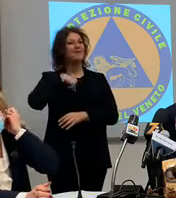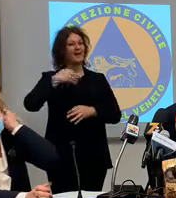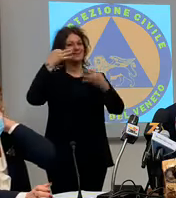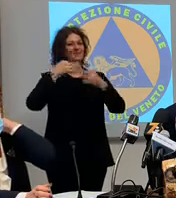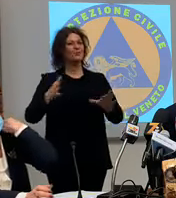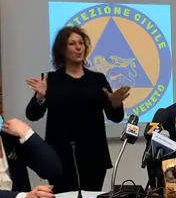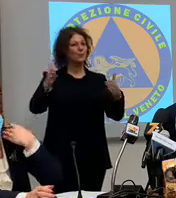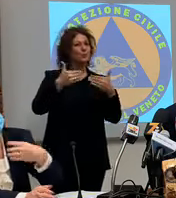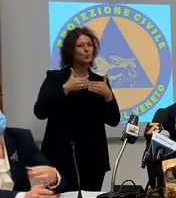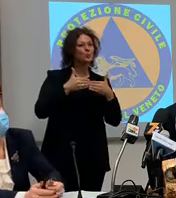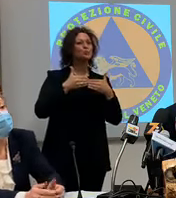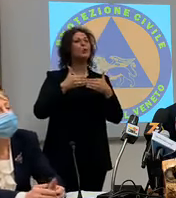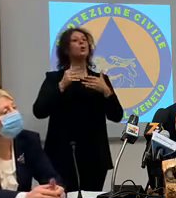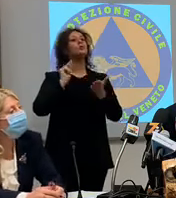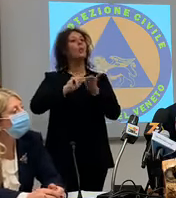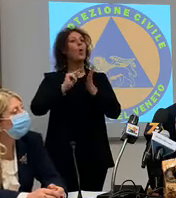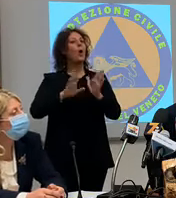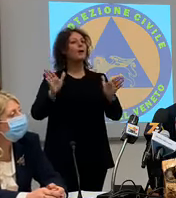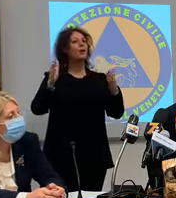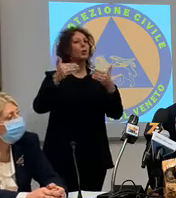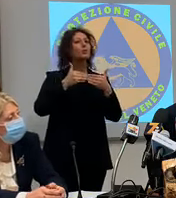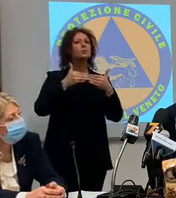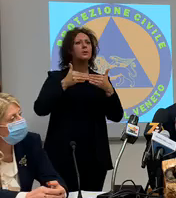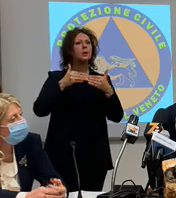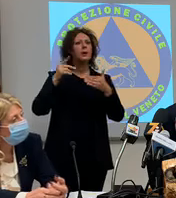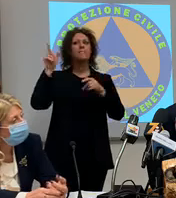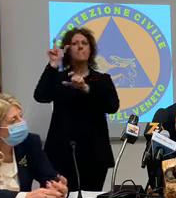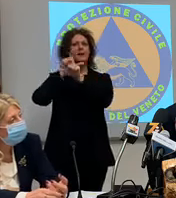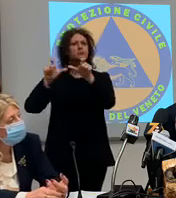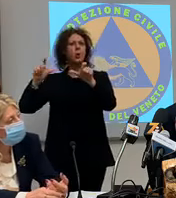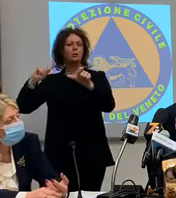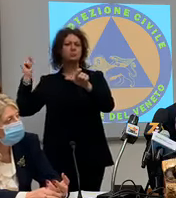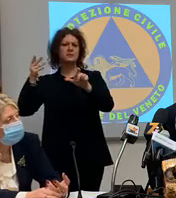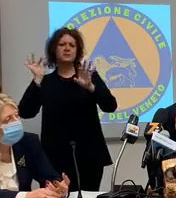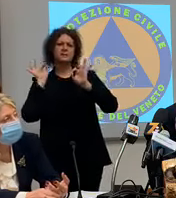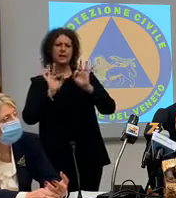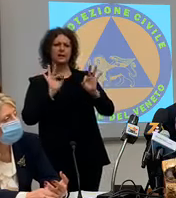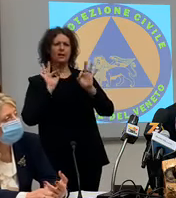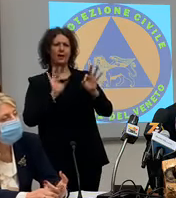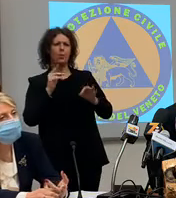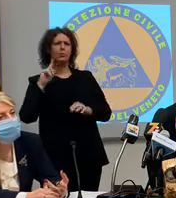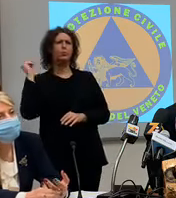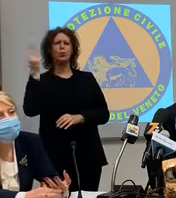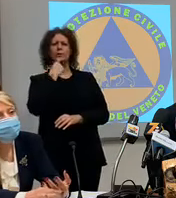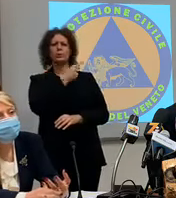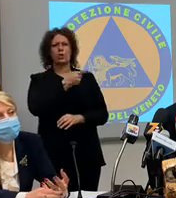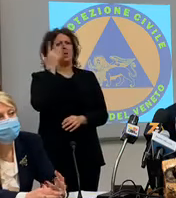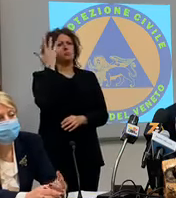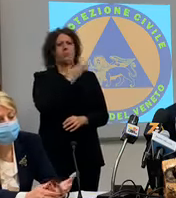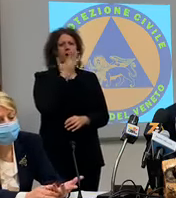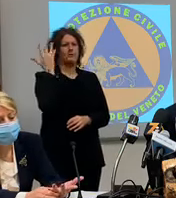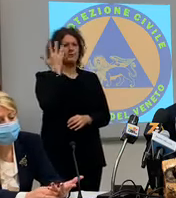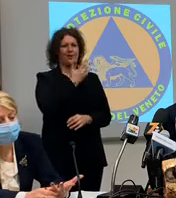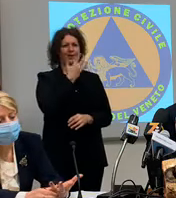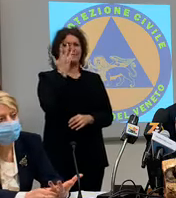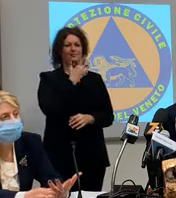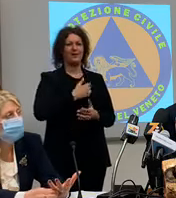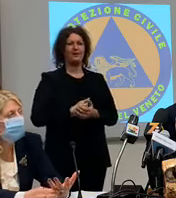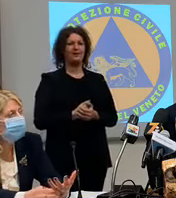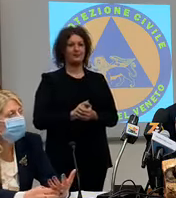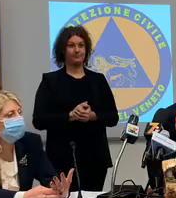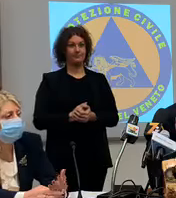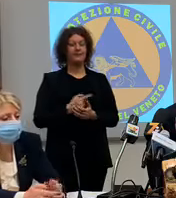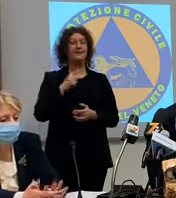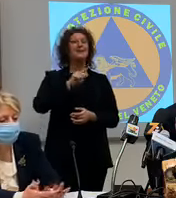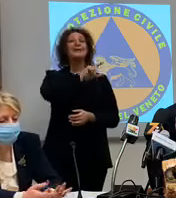scuole io non ho visto tanti responsabili dire sì è giusto anzi Anzi dicevano che sbagliavamo tutto la prima zona rossa in Italia